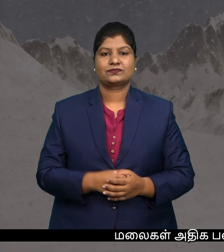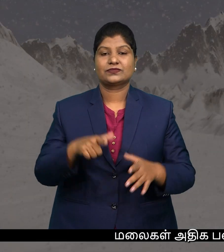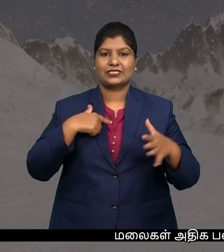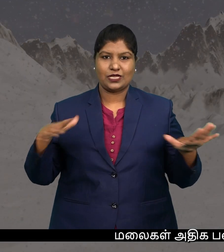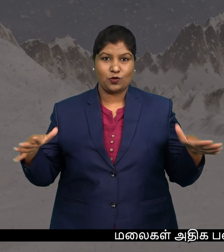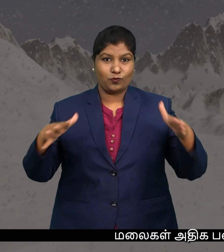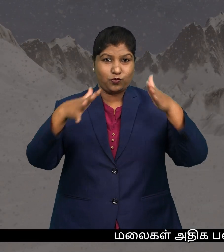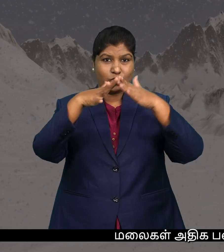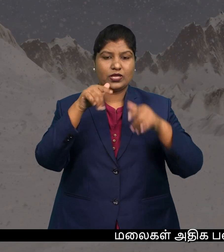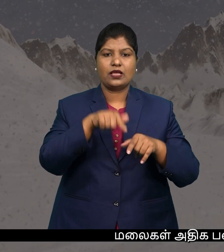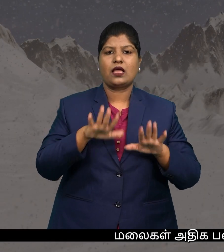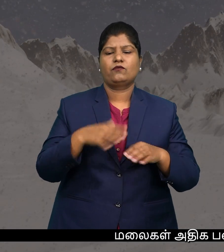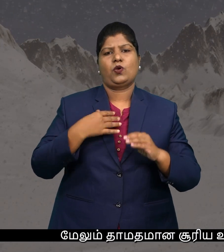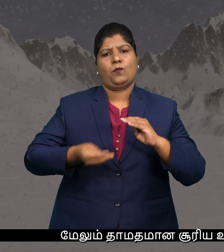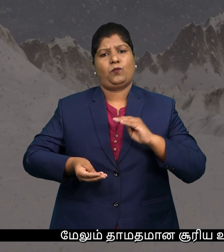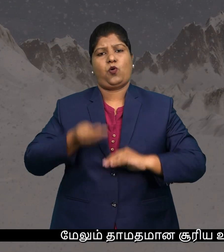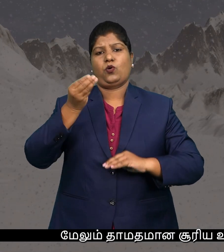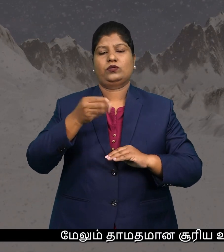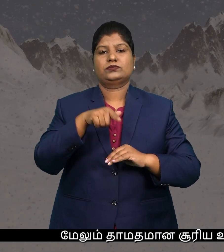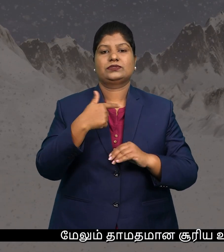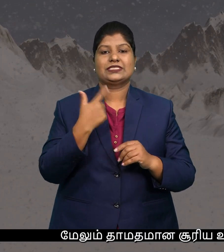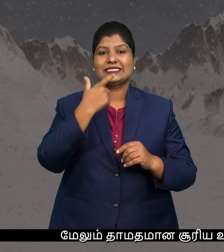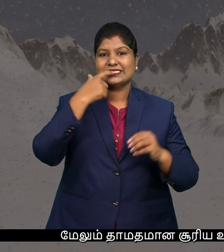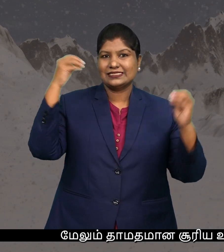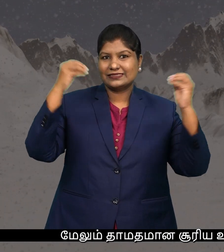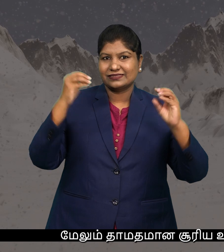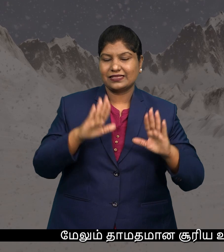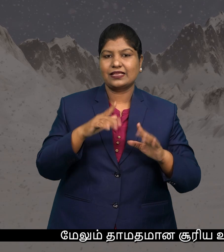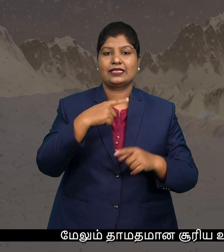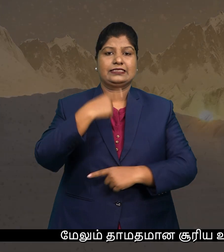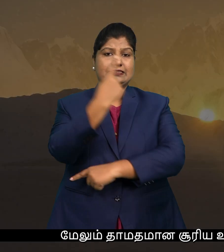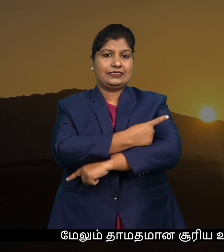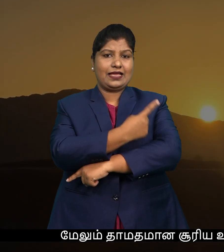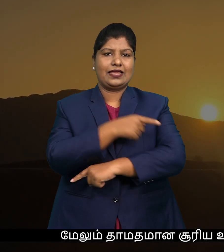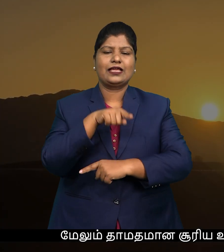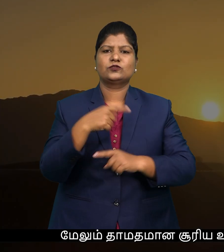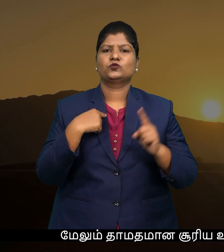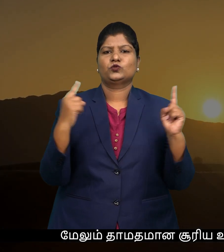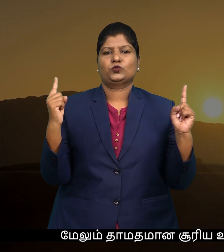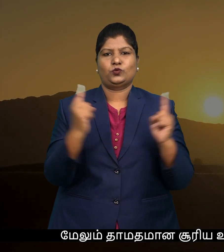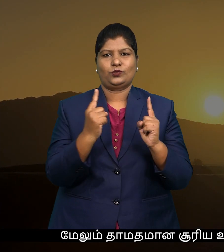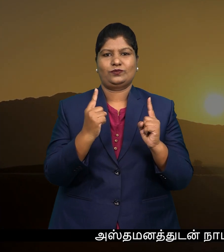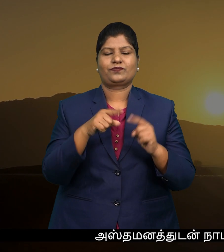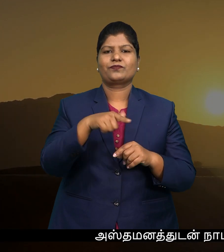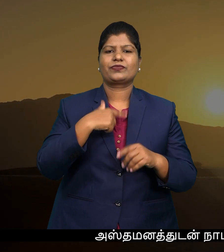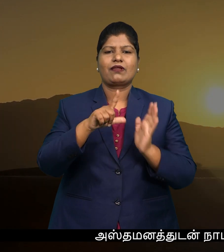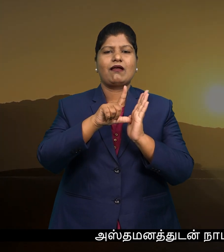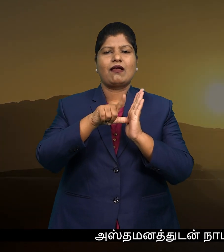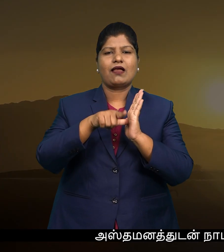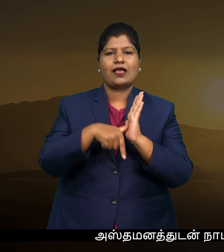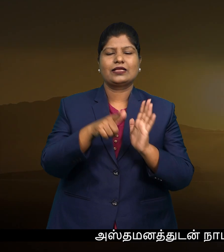மலைகள் அதிக பனியை பெறுகின்றன, மேலும் தாமதமான சூரிய உதயங்கள் மற்றும் சூரிய